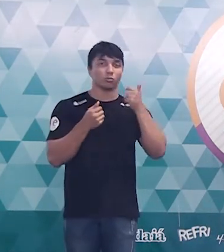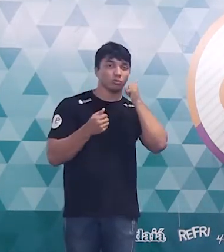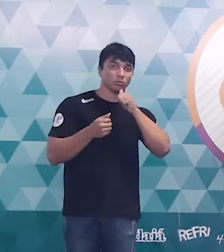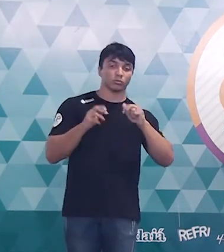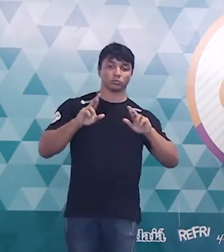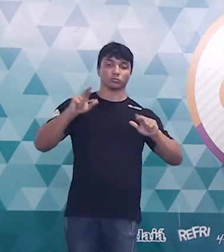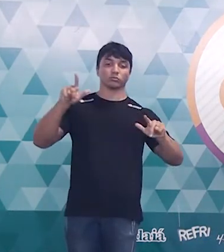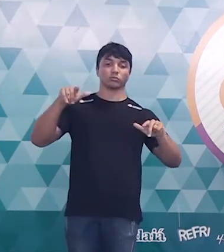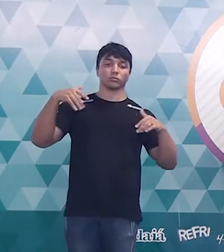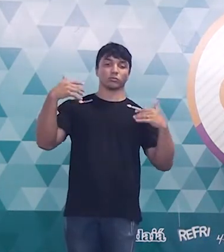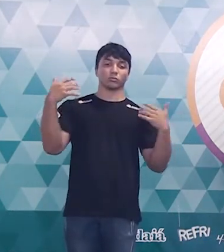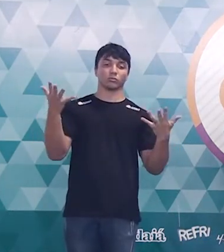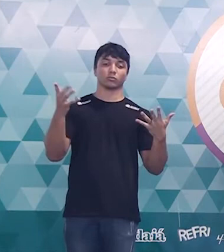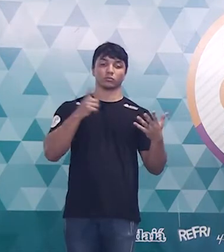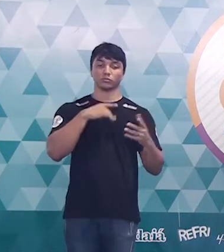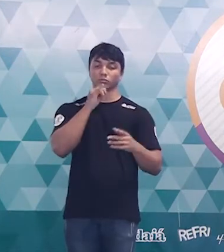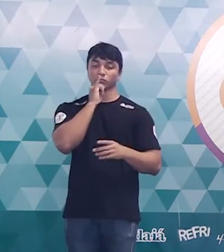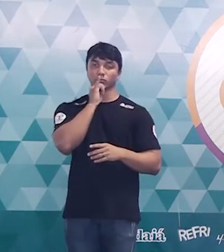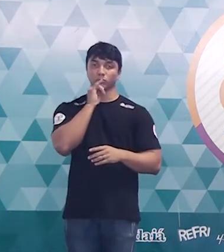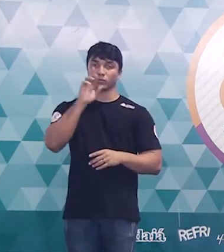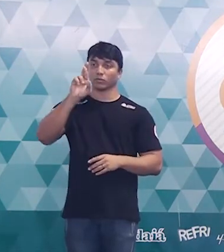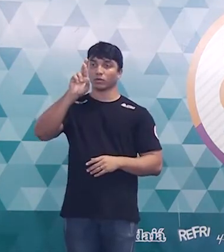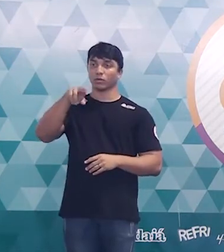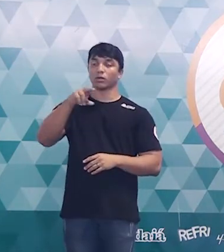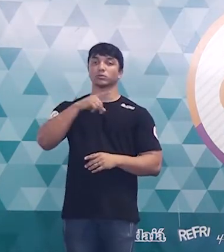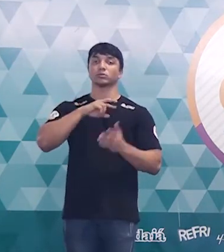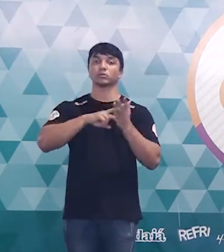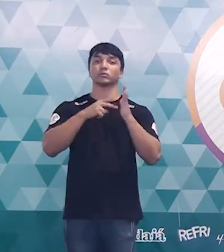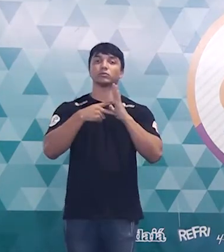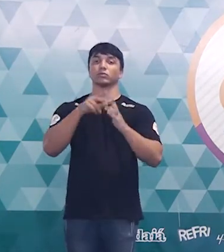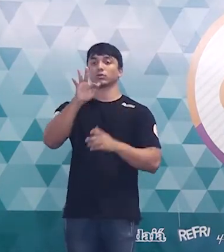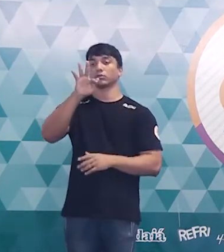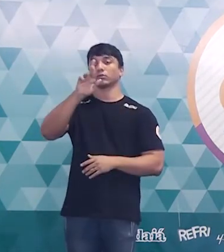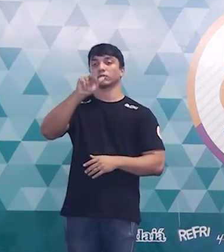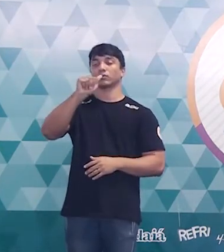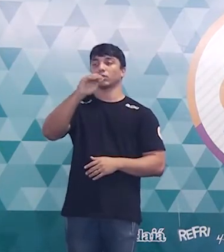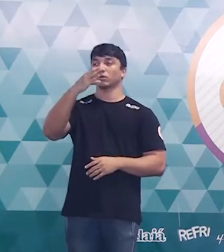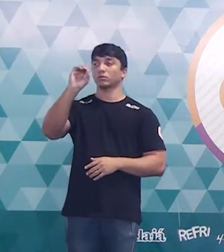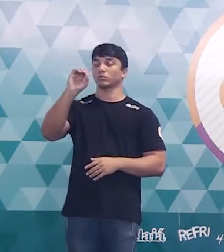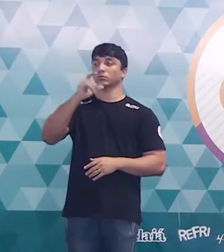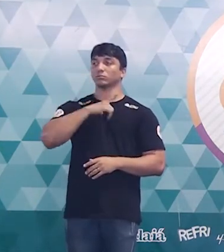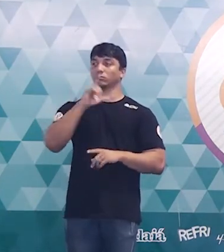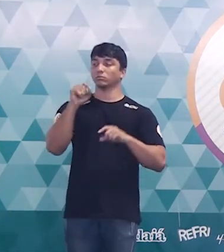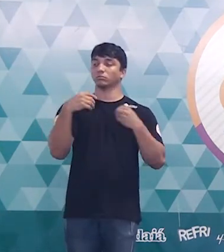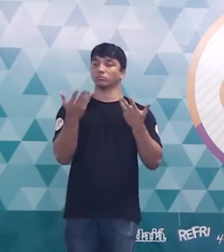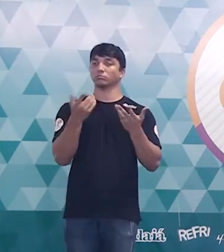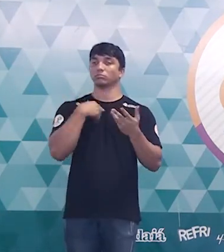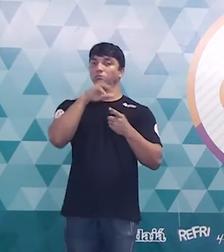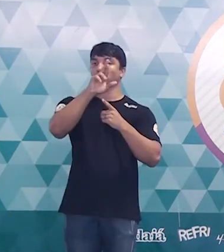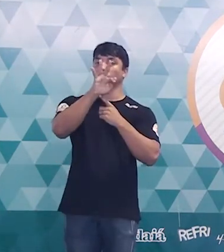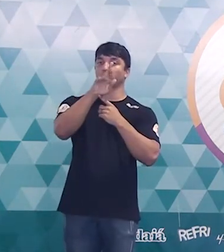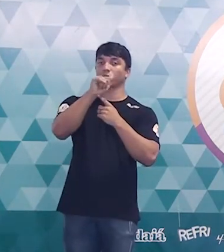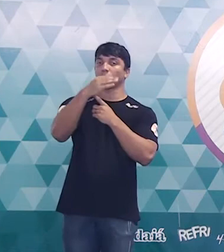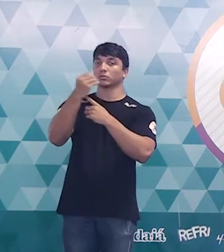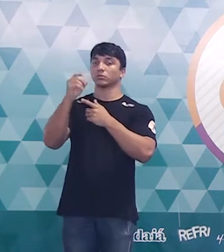No contexto matemático, entenda que razão quer dizer fração. E toda fração